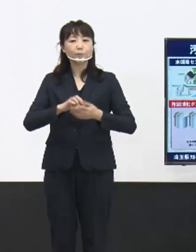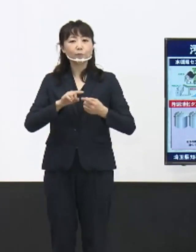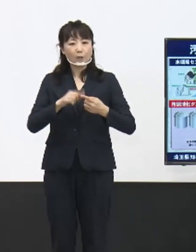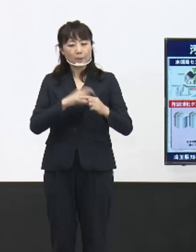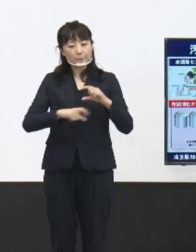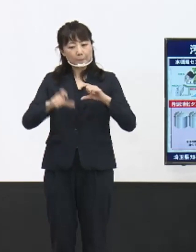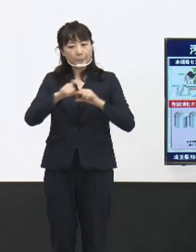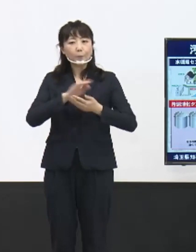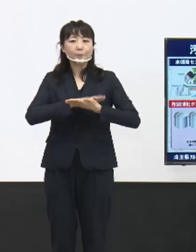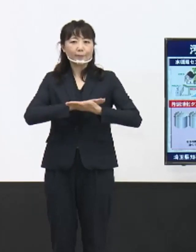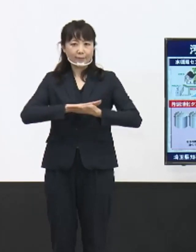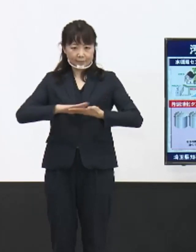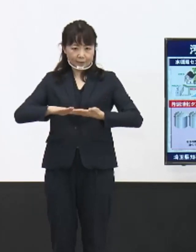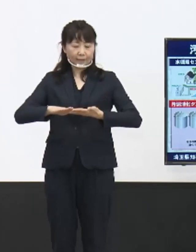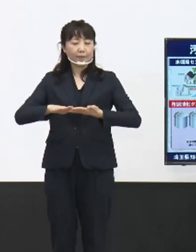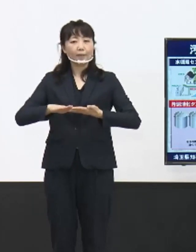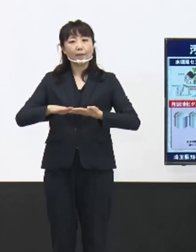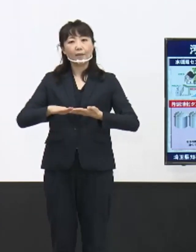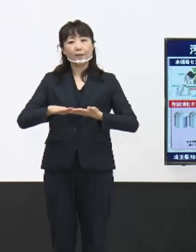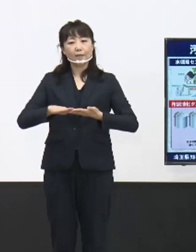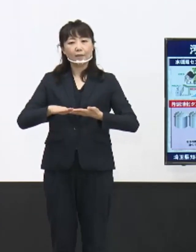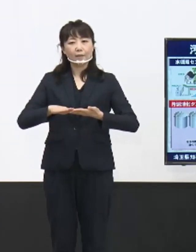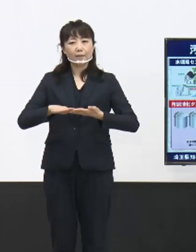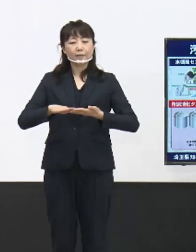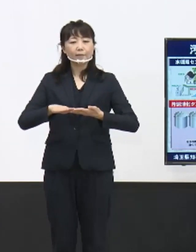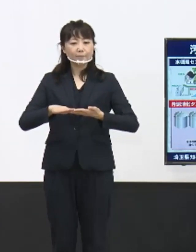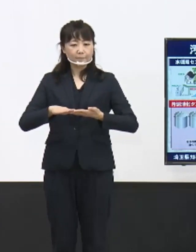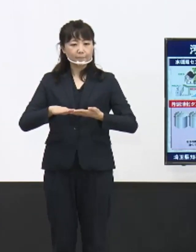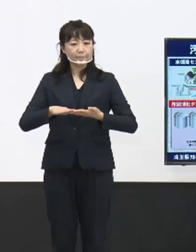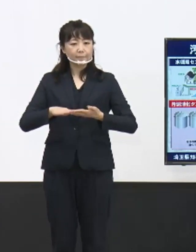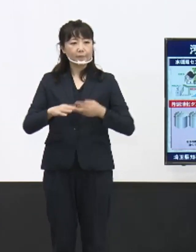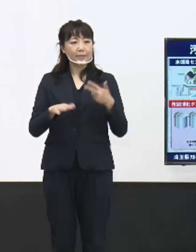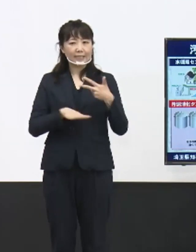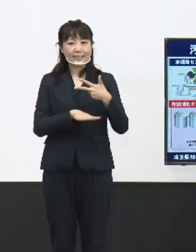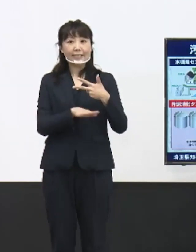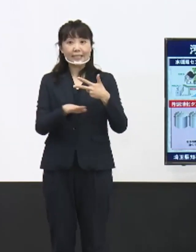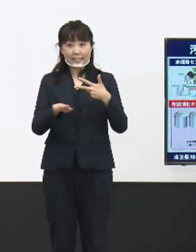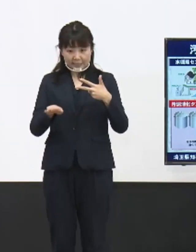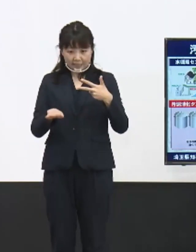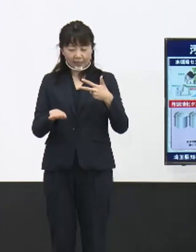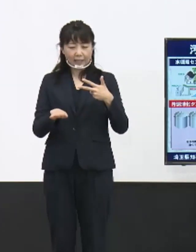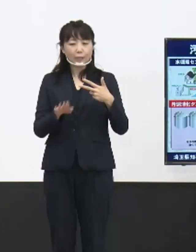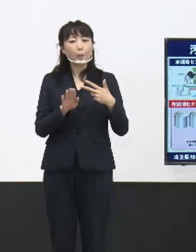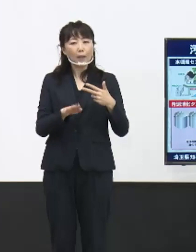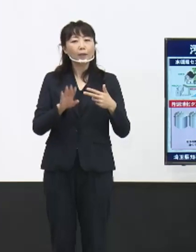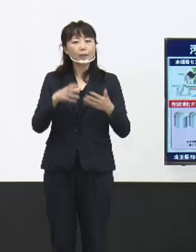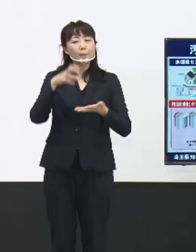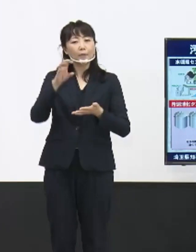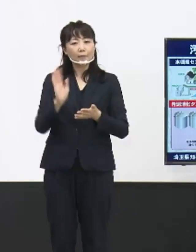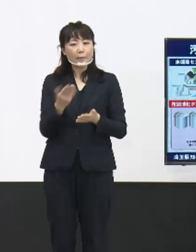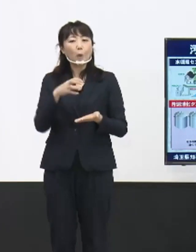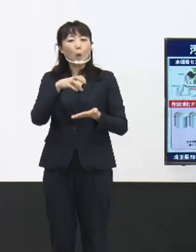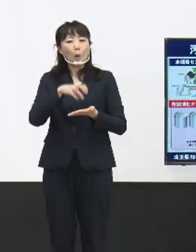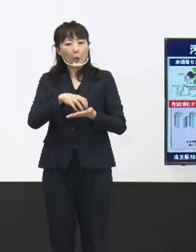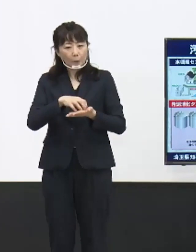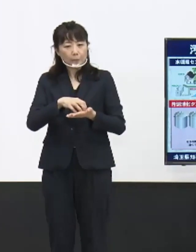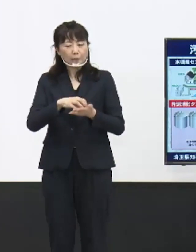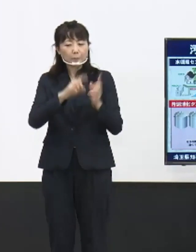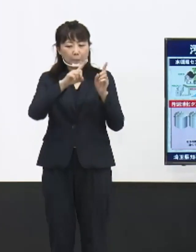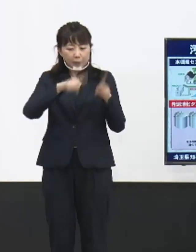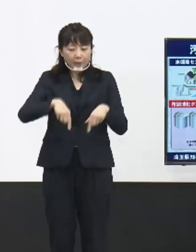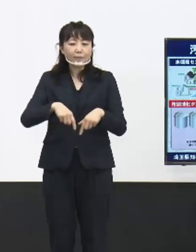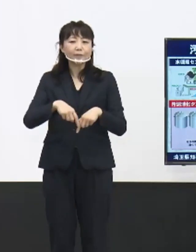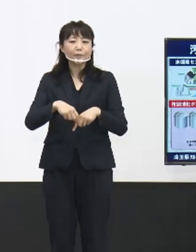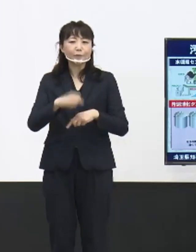よりクリーンな形で、もちろん資源ではありますけれども、ゴミや下水を出さない方がいいんですけれども、し